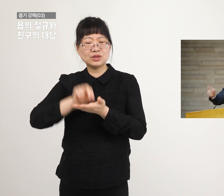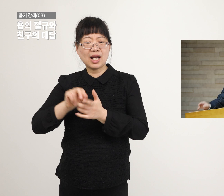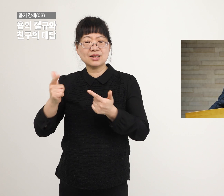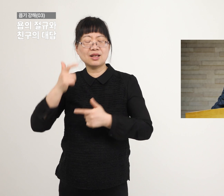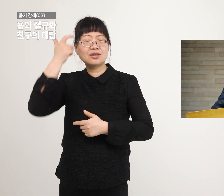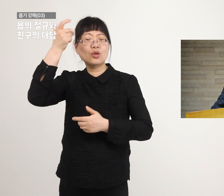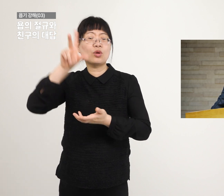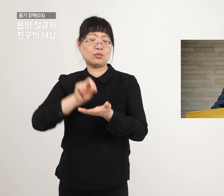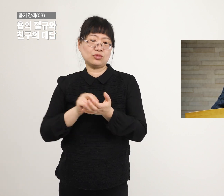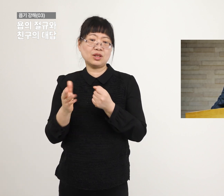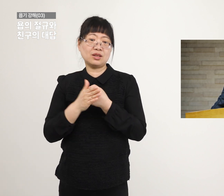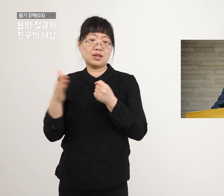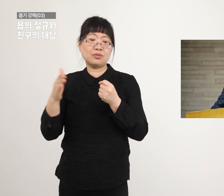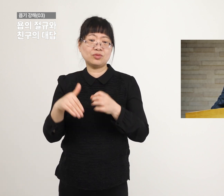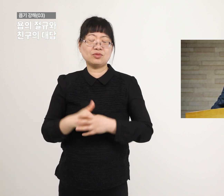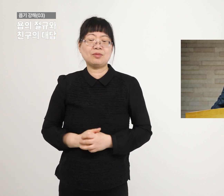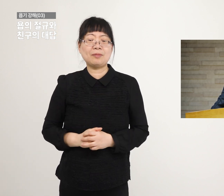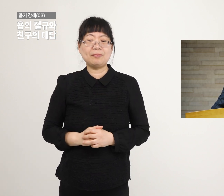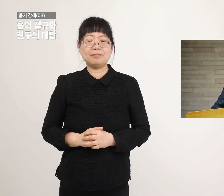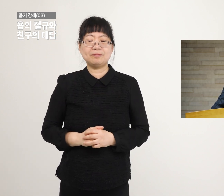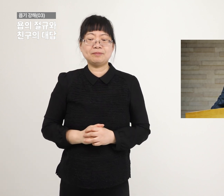영의 문제이기 때문에 그래요.